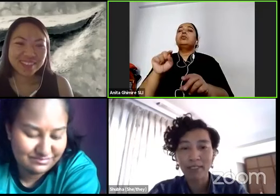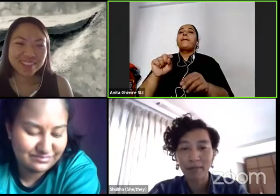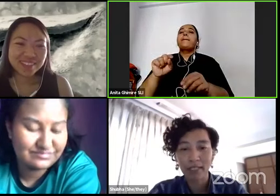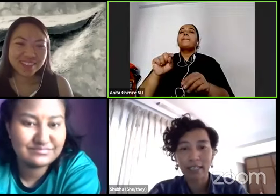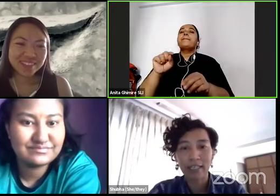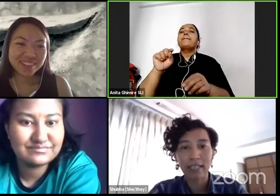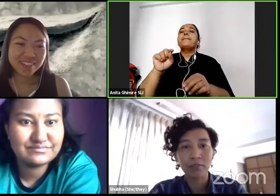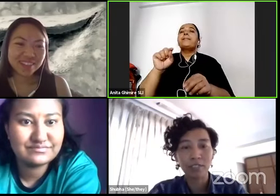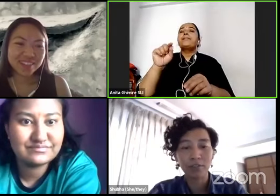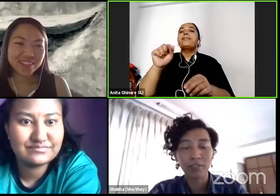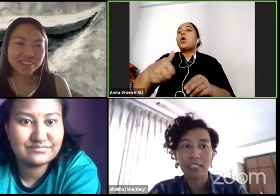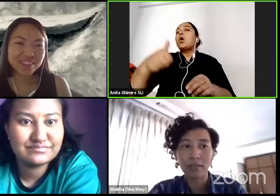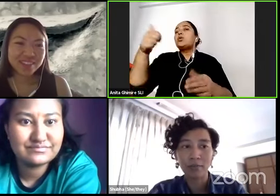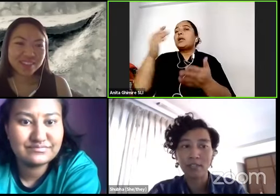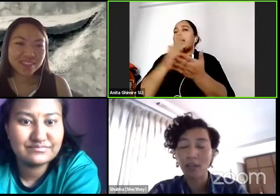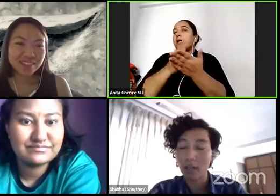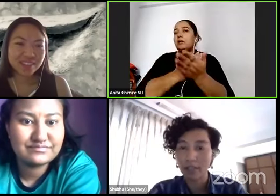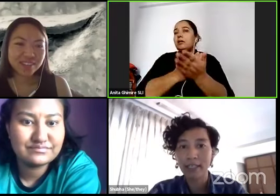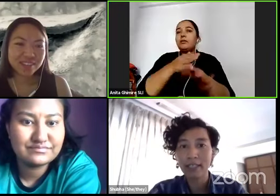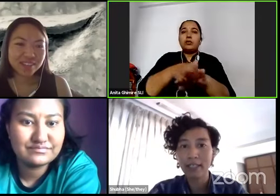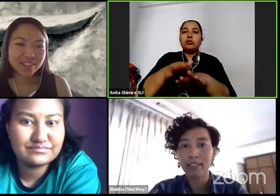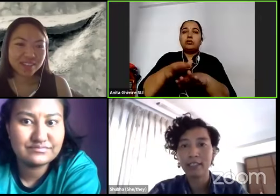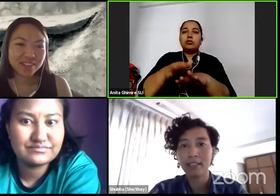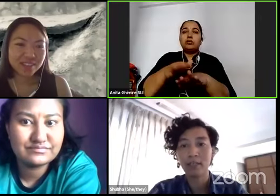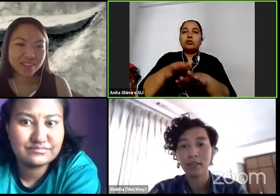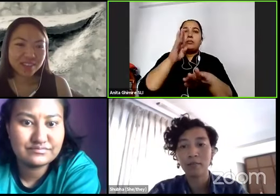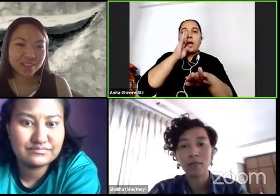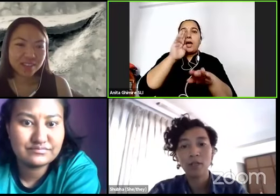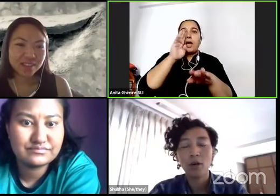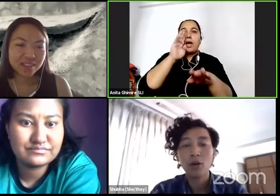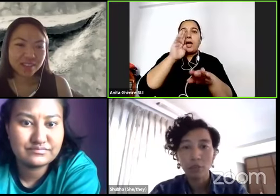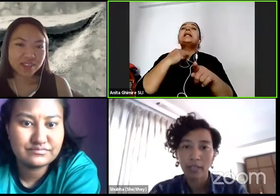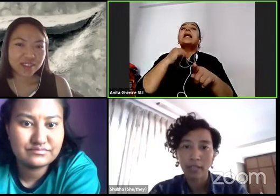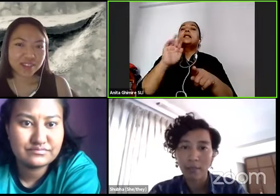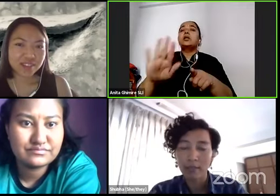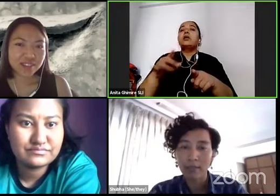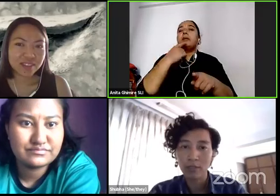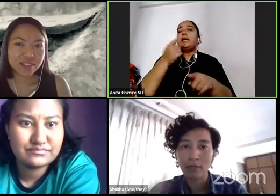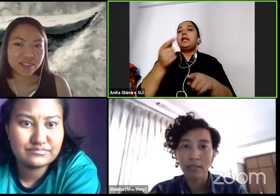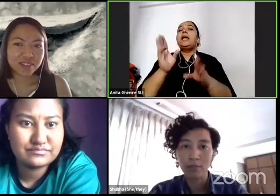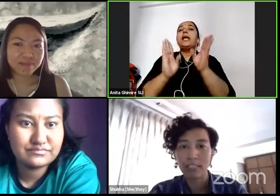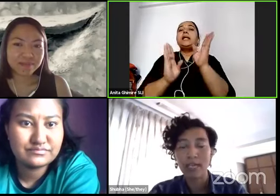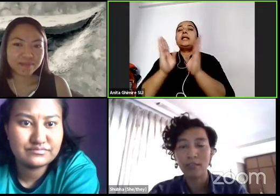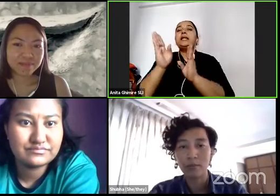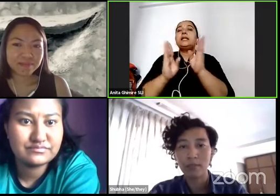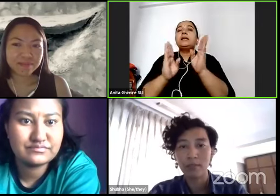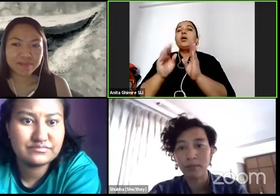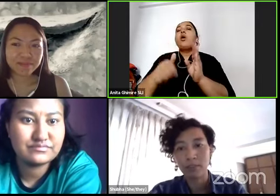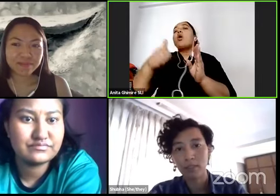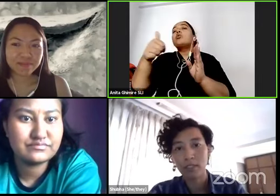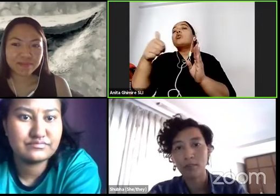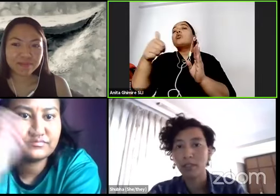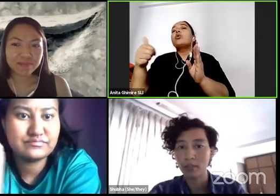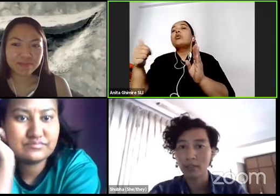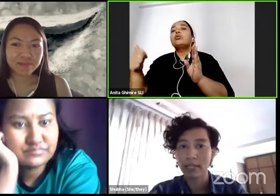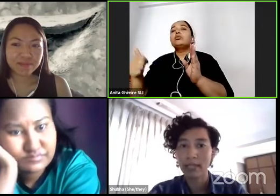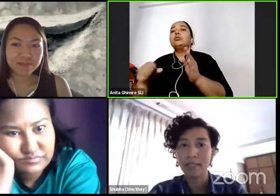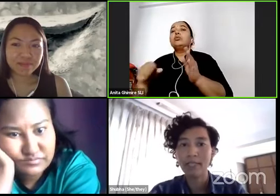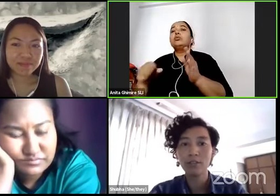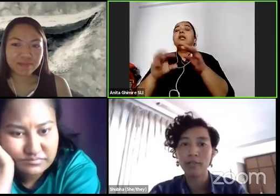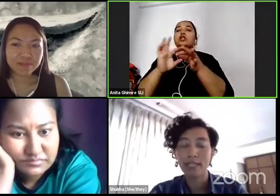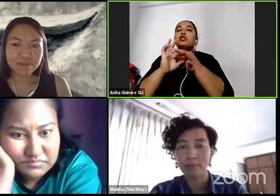पनि तपाईँहरूलाई आउन इच्छा हुन्छ भने, यदि अरू तपाईँहरूको हाम्रो इमेल ग्रुपमा एड हुन चाहनुहुन्छ भने पनि त्यो पनि भनिदिनु